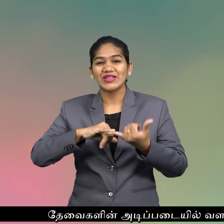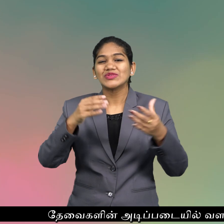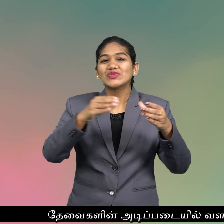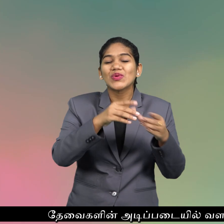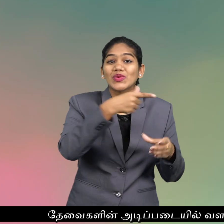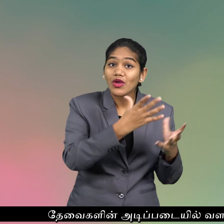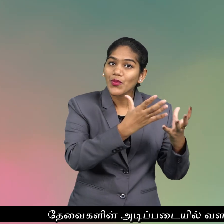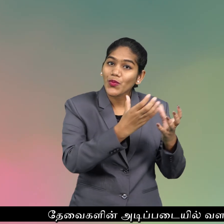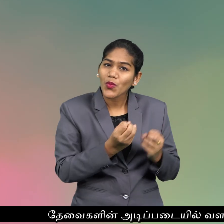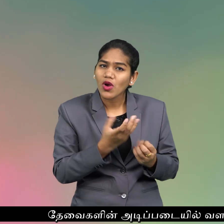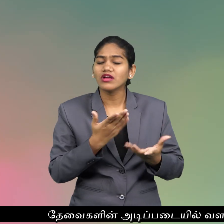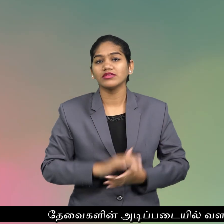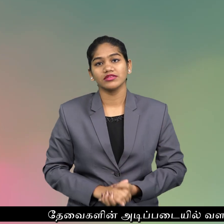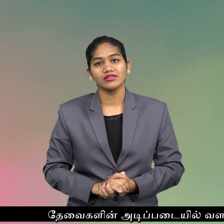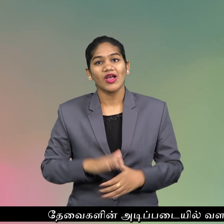அமைப்பு.